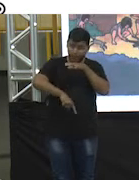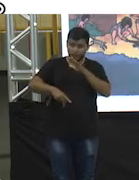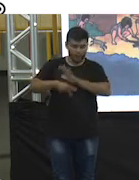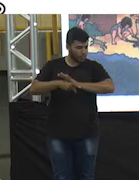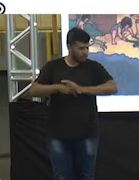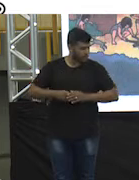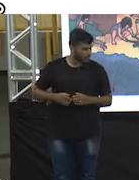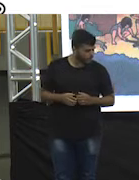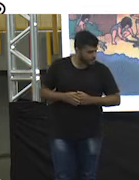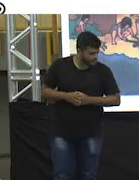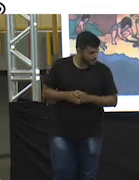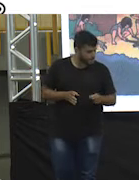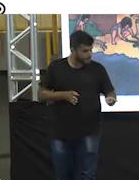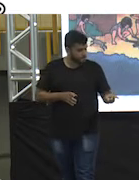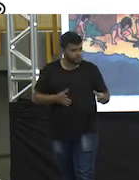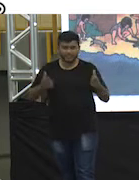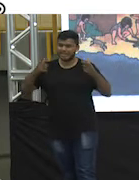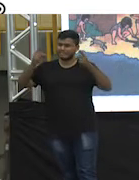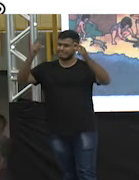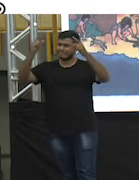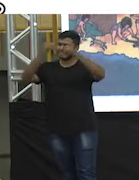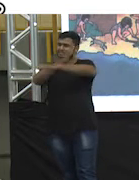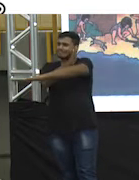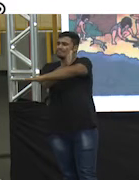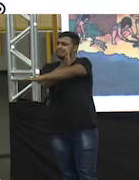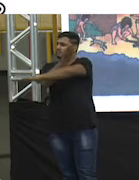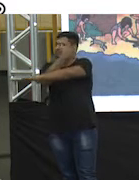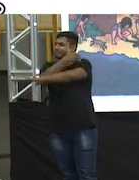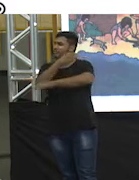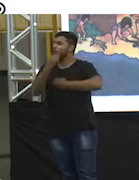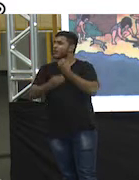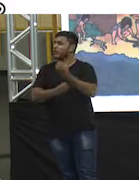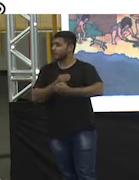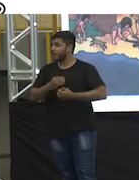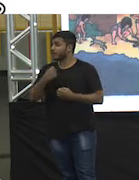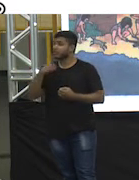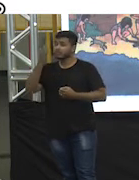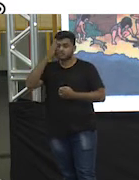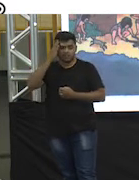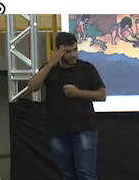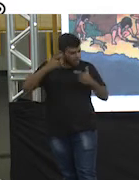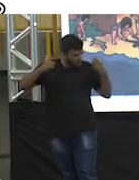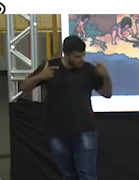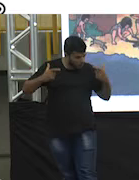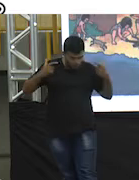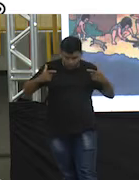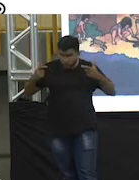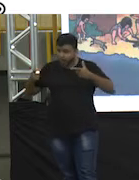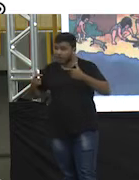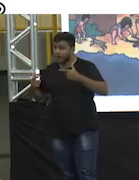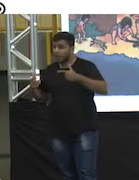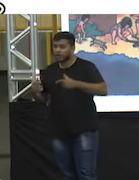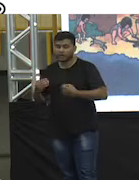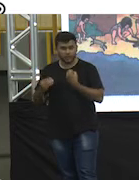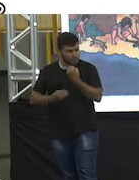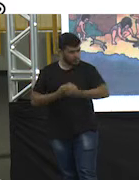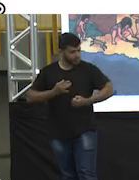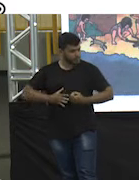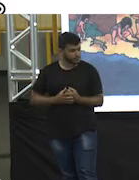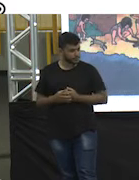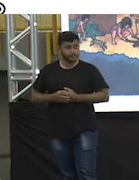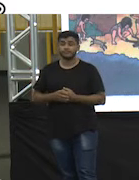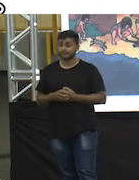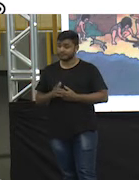localização lá no Paleolítico, né? Os primeiros homens definiam a sua localização marcando